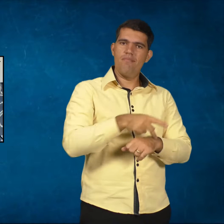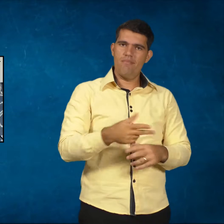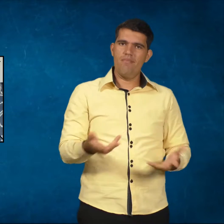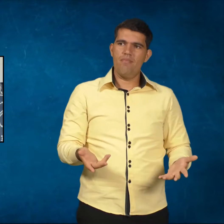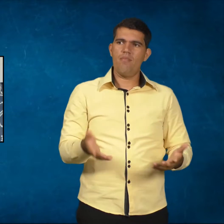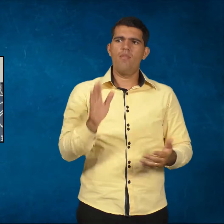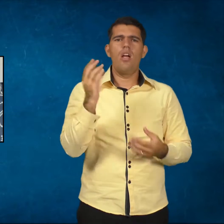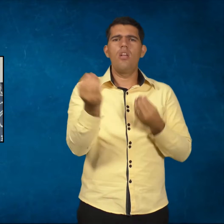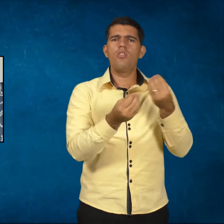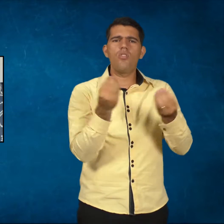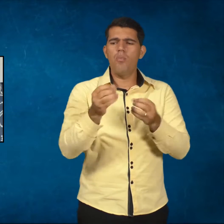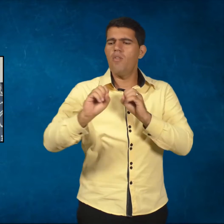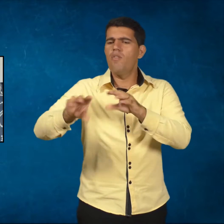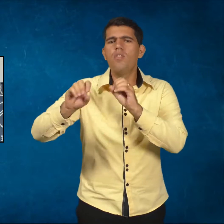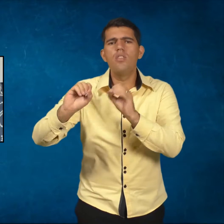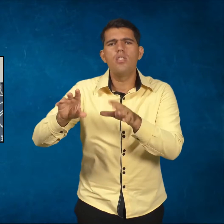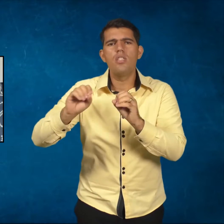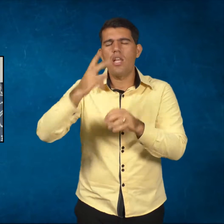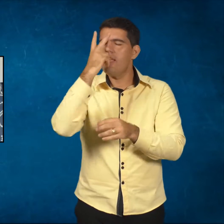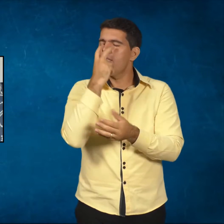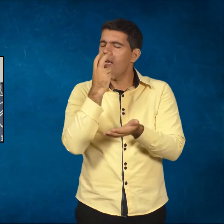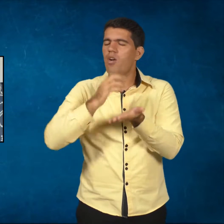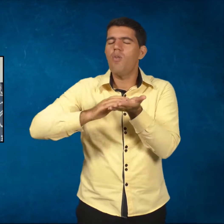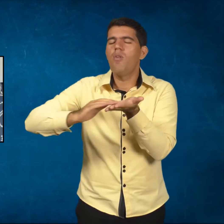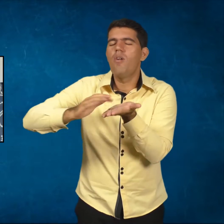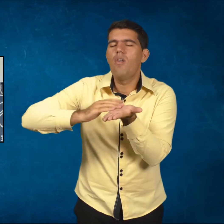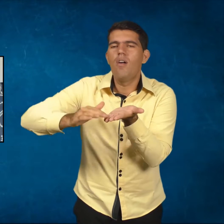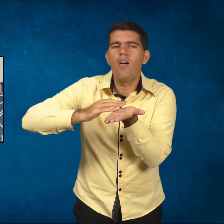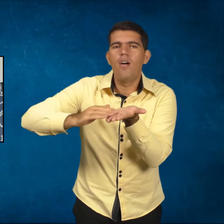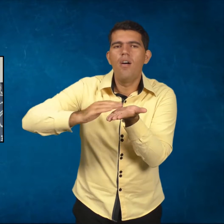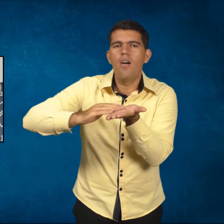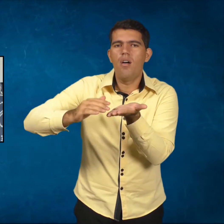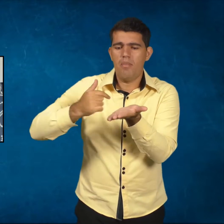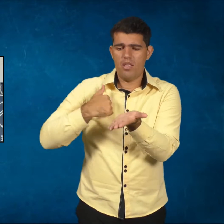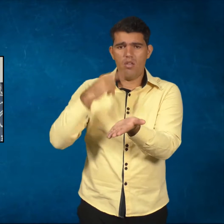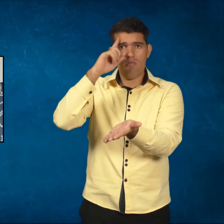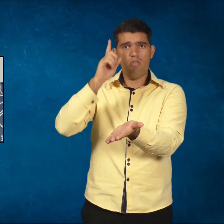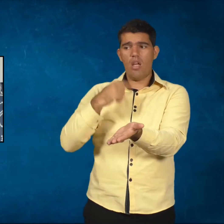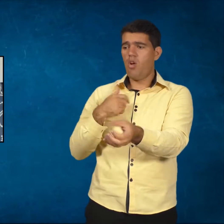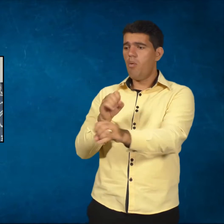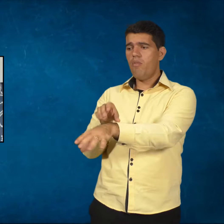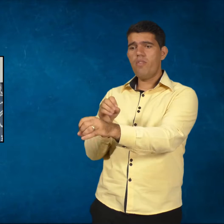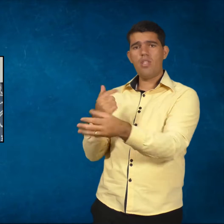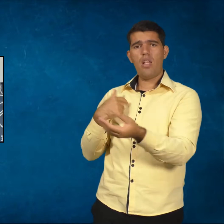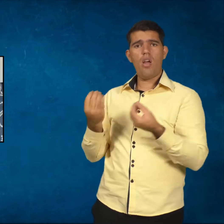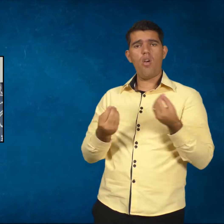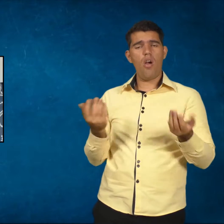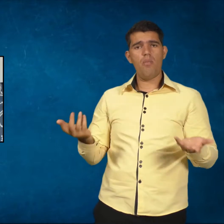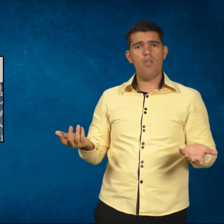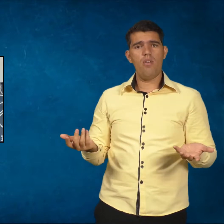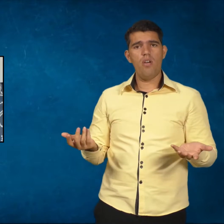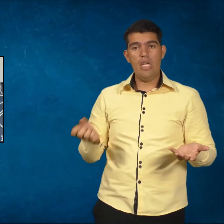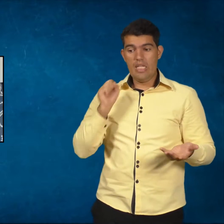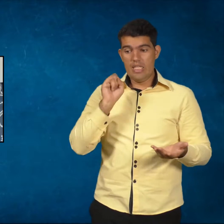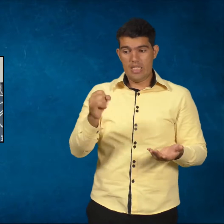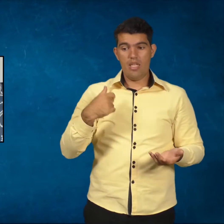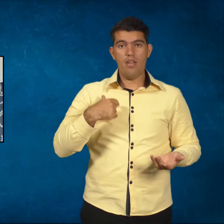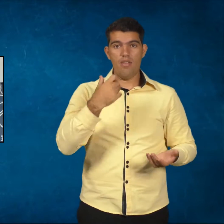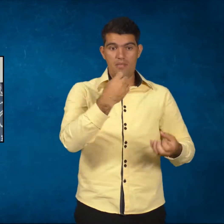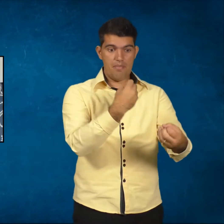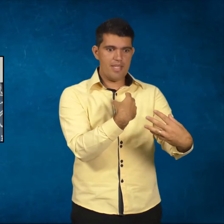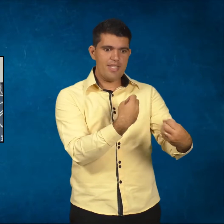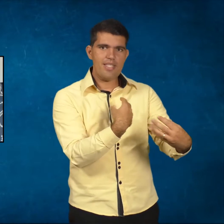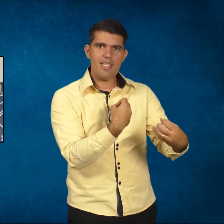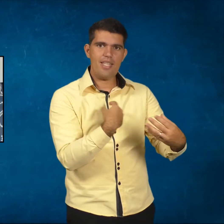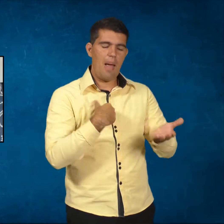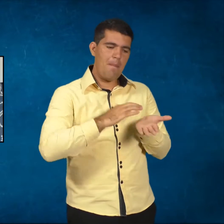vou ensinar braille para um cego que tem direito de aprender o braille se eu não sei? Quem vai formar esse professor que